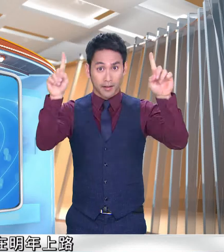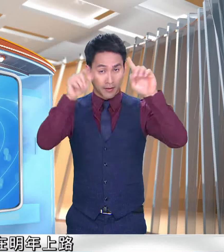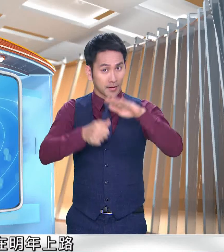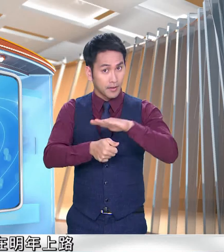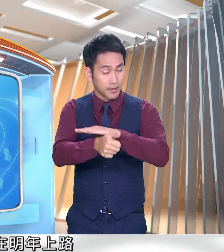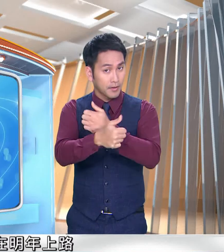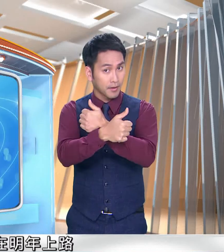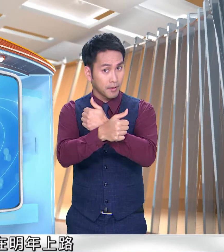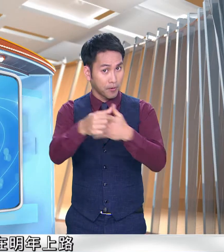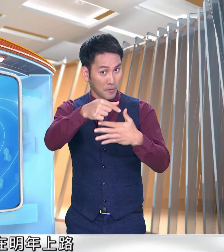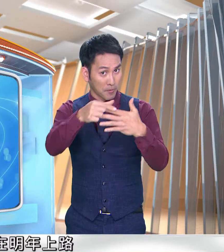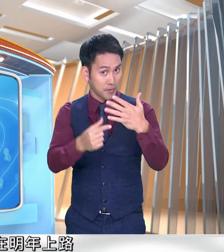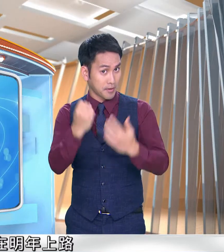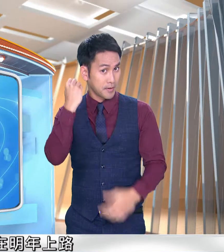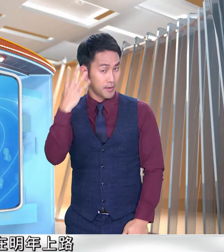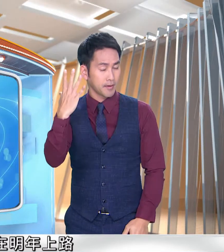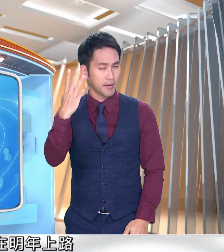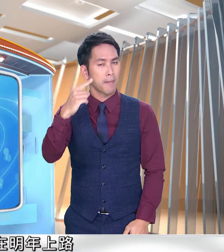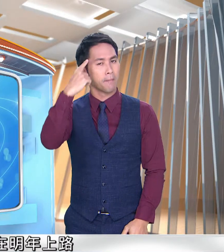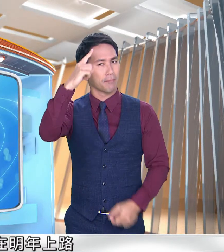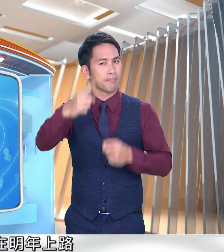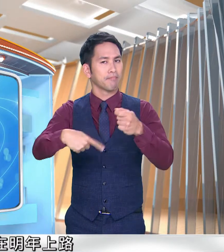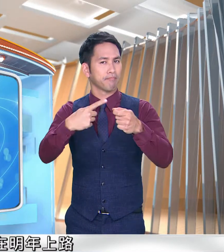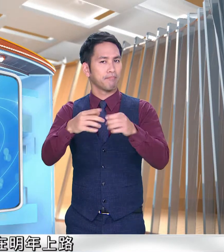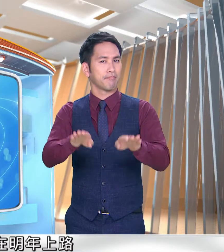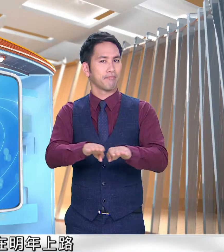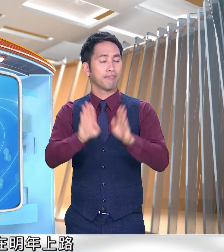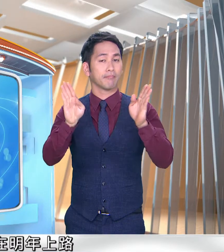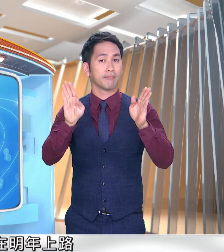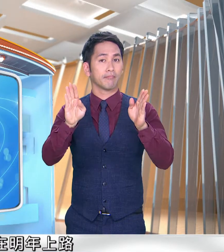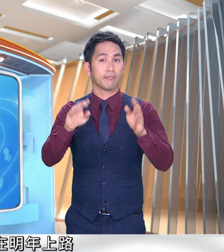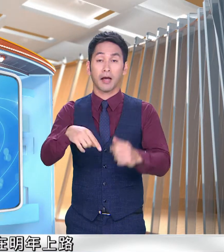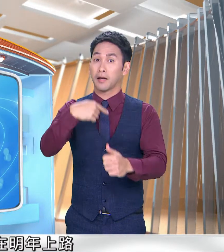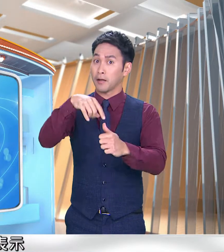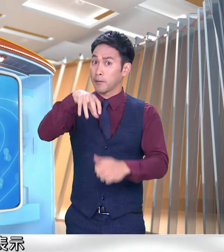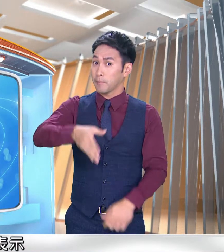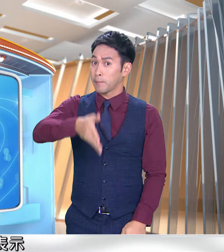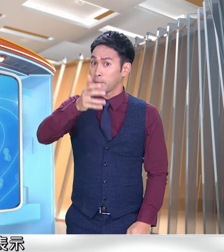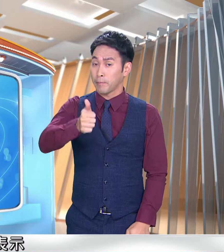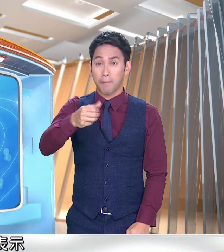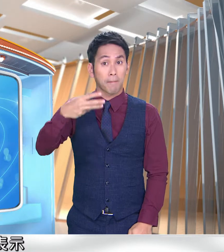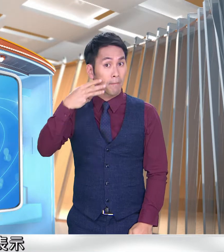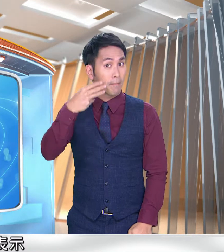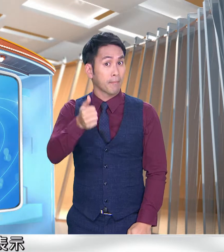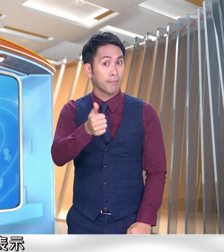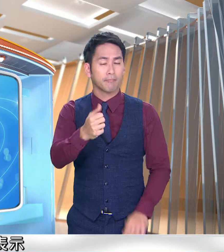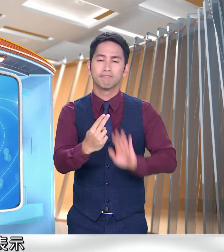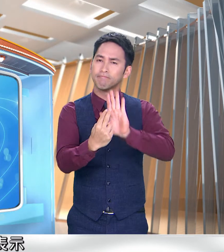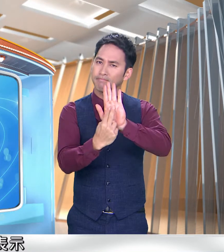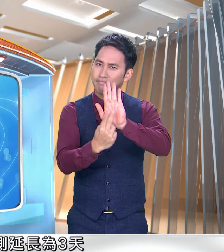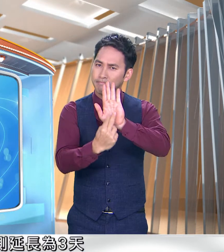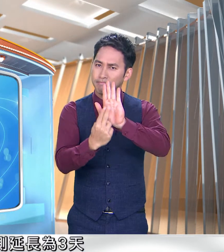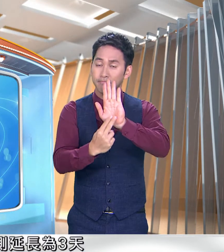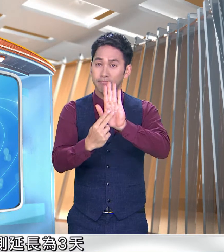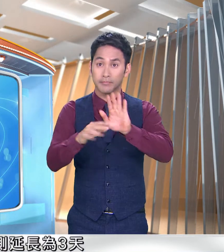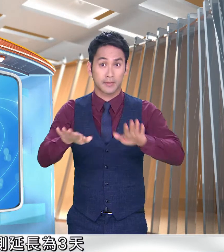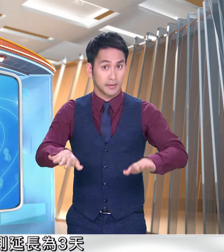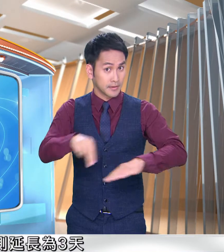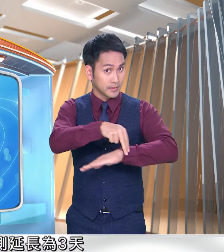大学考招新制将在明年上路。教育部长潘文忠表示，目前规划